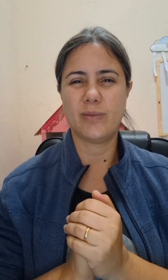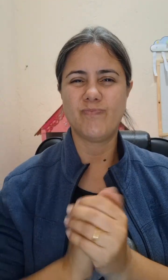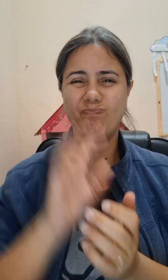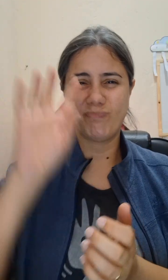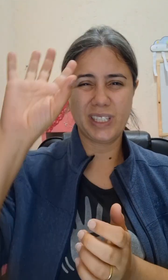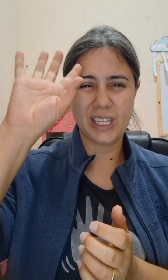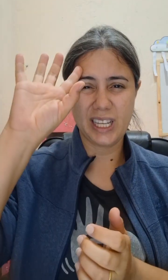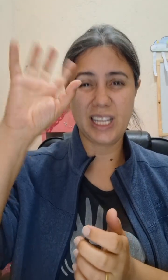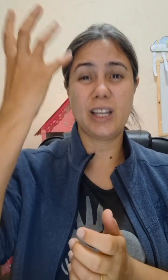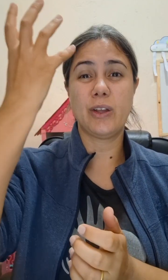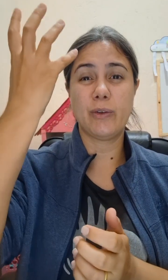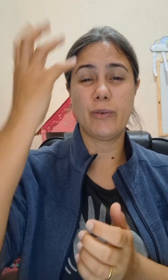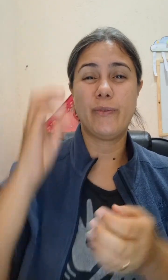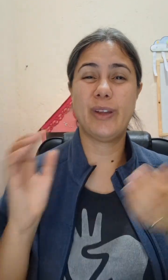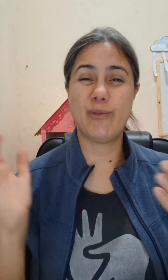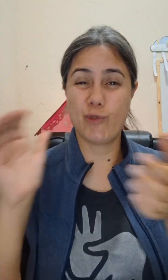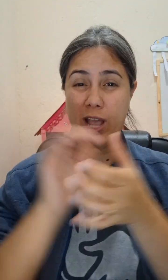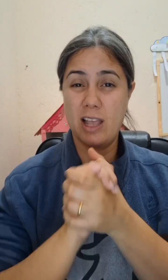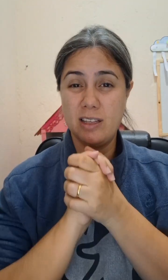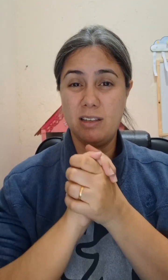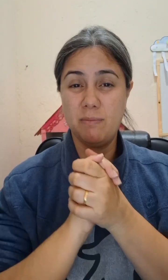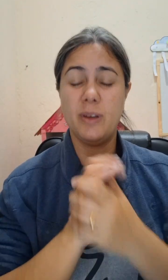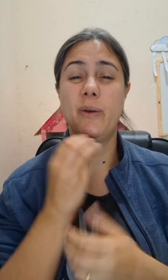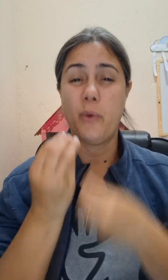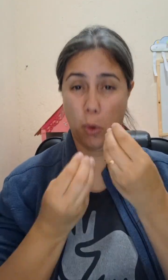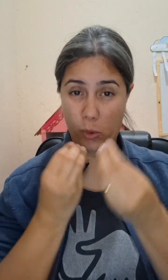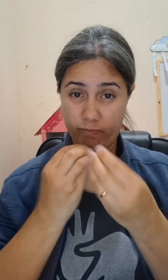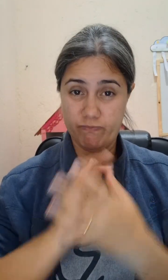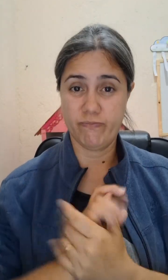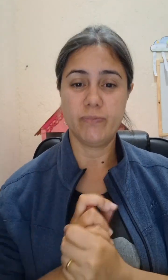é a redenção do casamento.